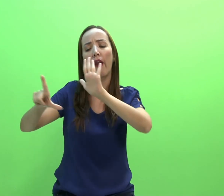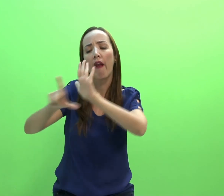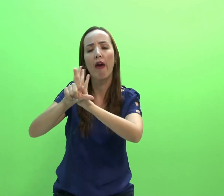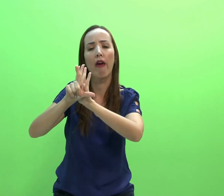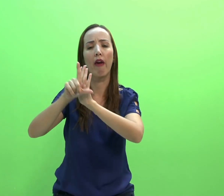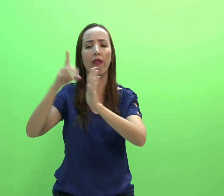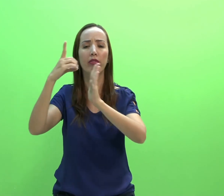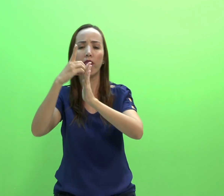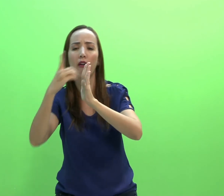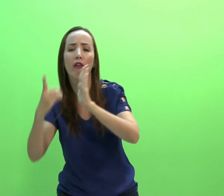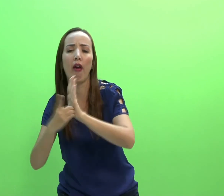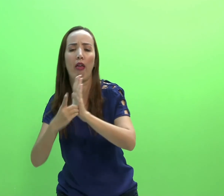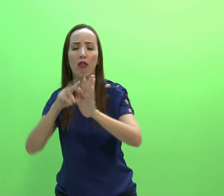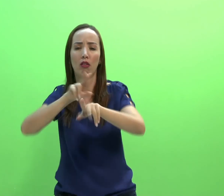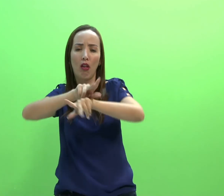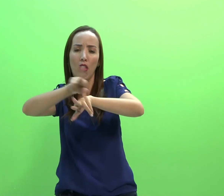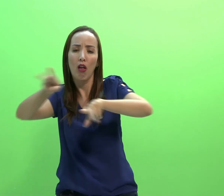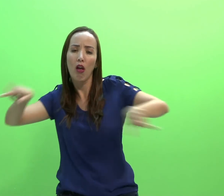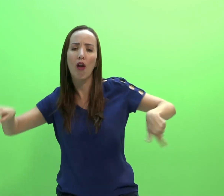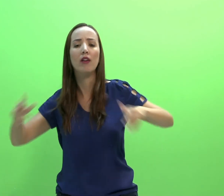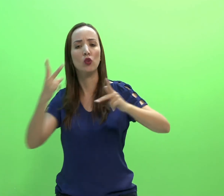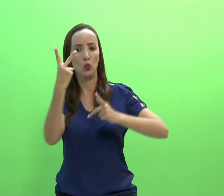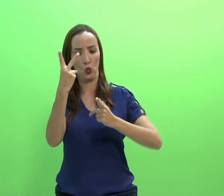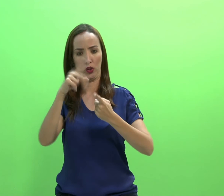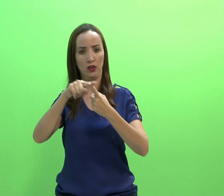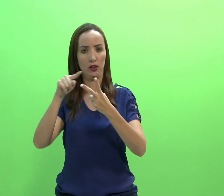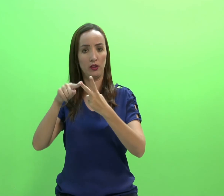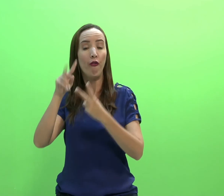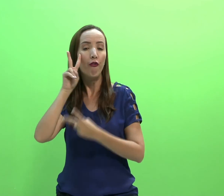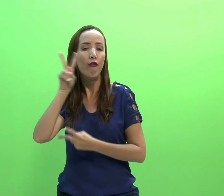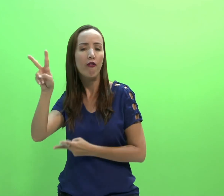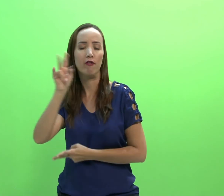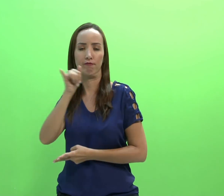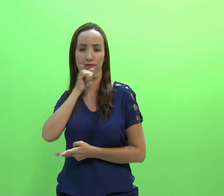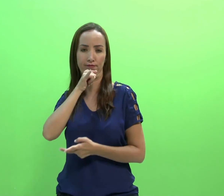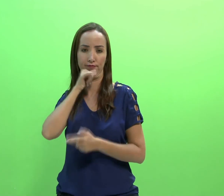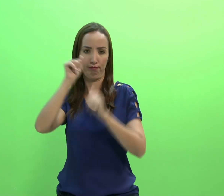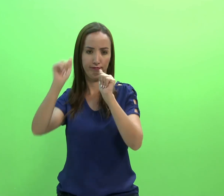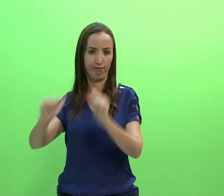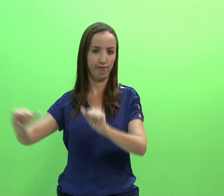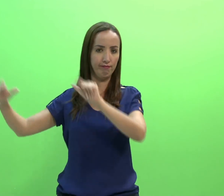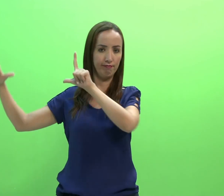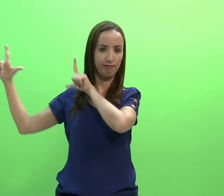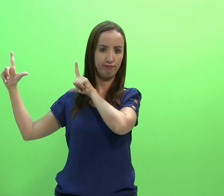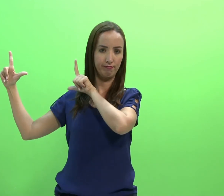Então, com relação a documentos, leis, decretos, vejam um exemplo.